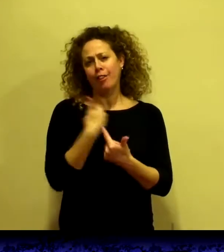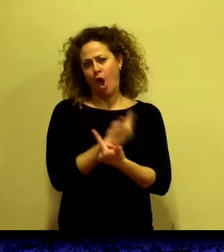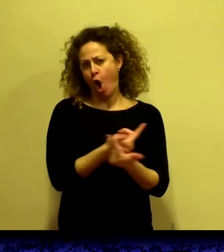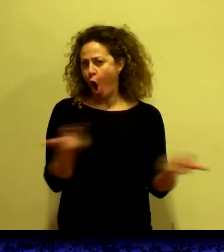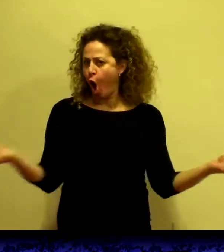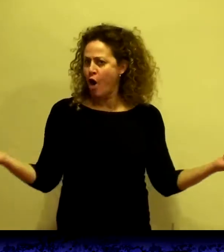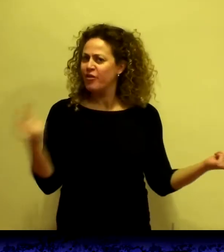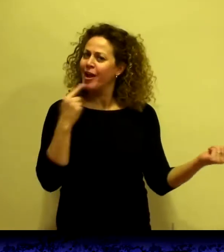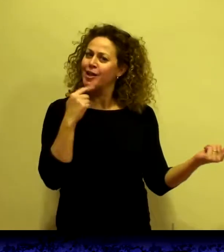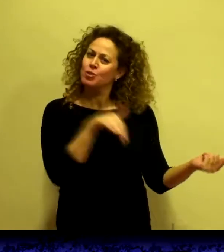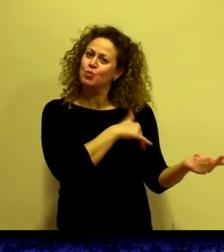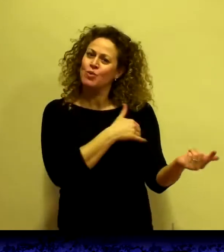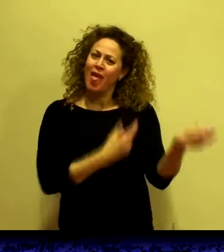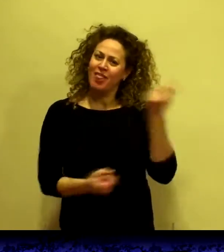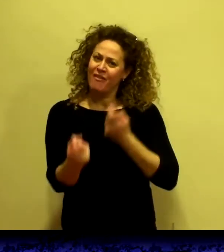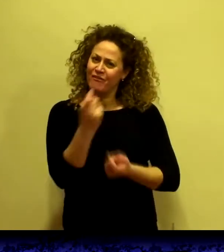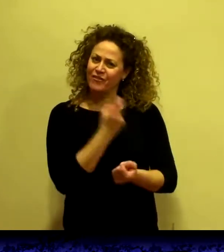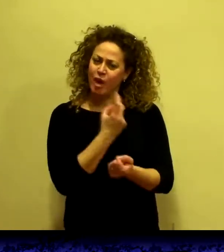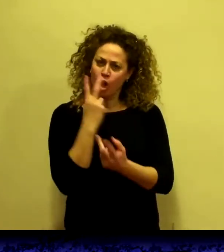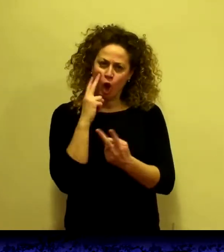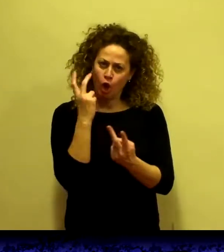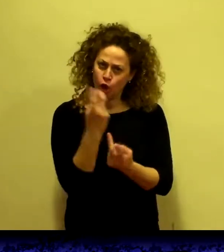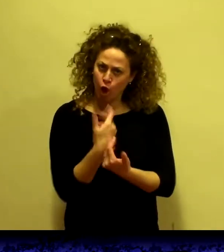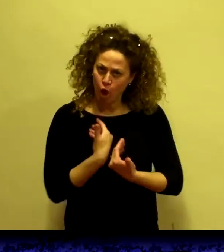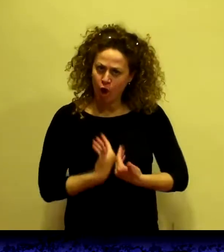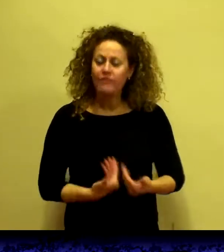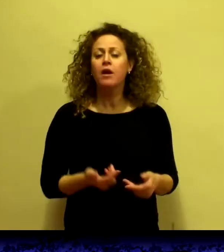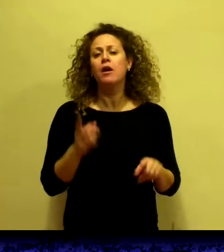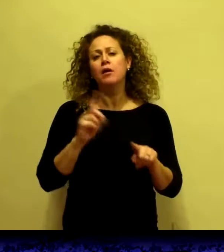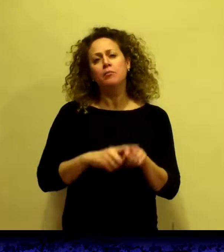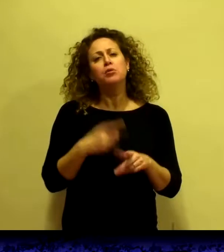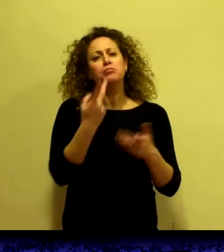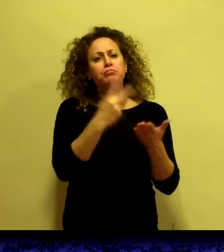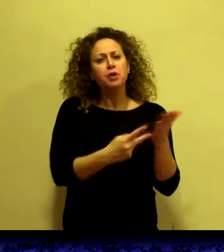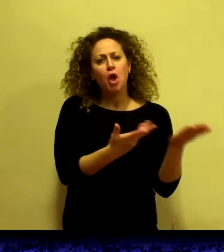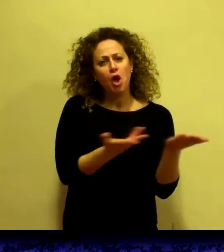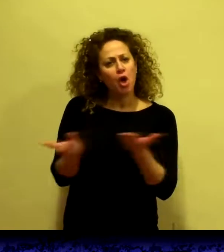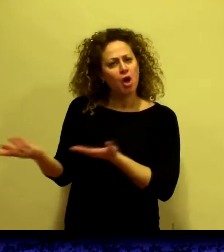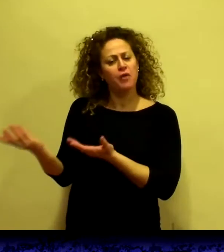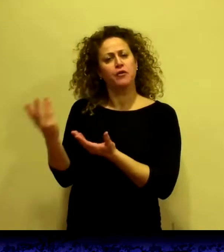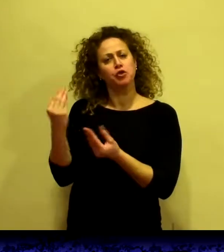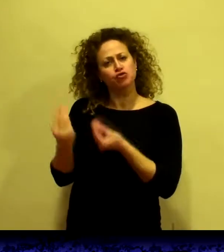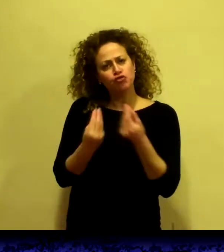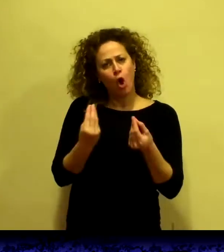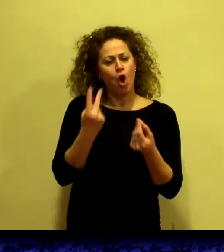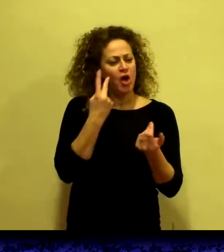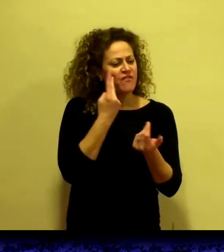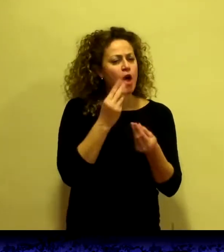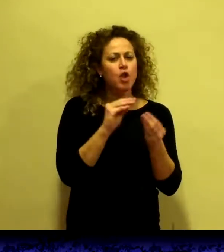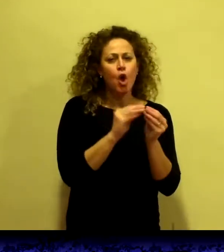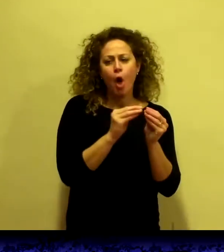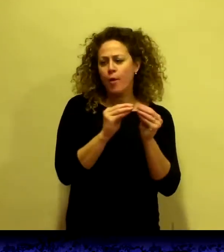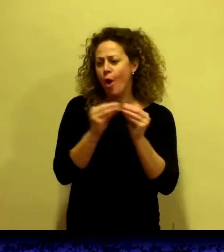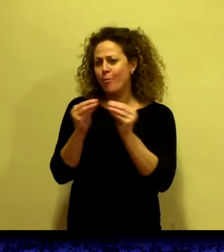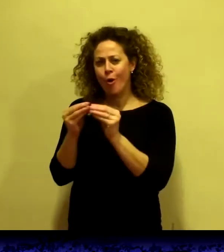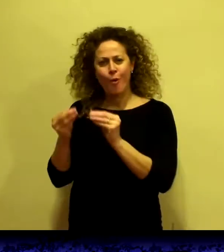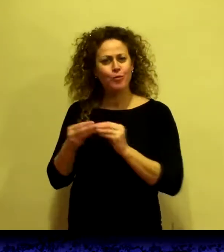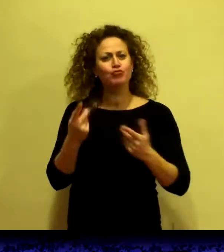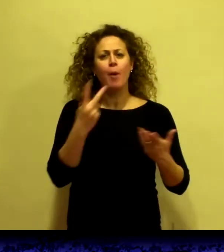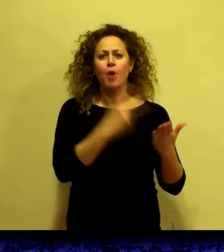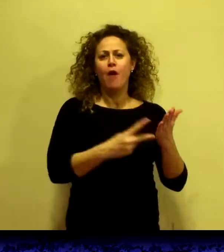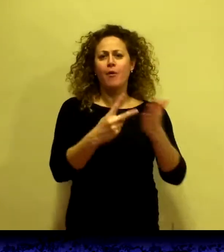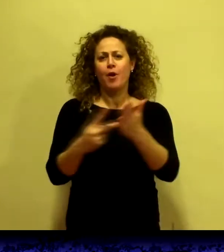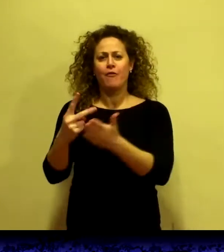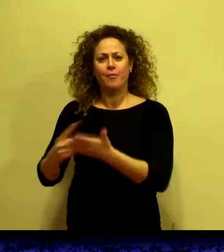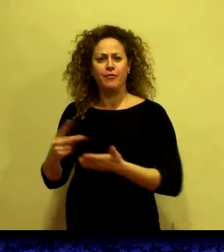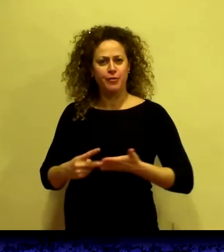i ragazzi che verranno a trovarci e faremo liberamente provare un po' tutti i nostri giochi, videogiochi, giochi di società, così da poter avere una